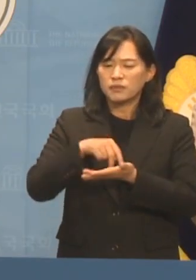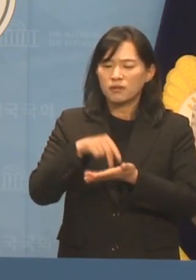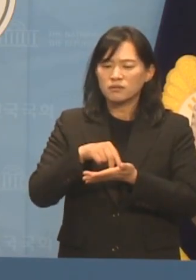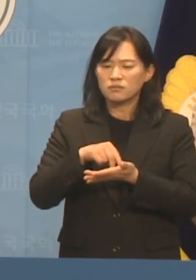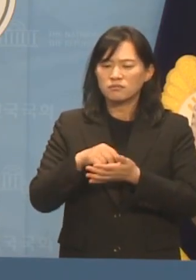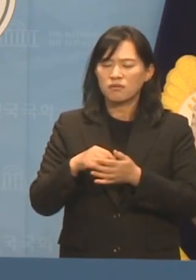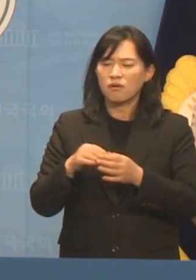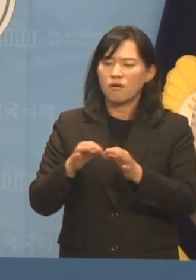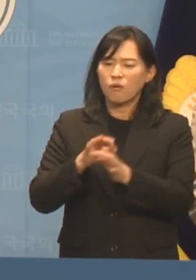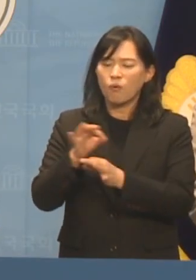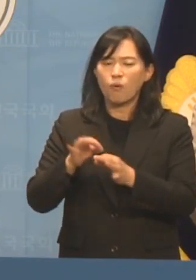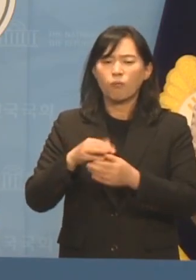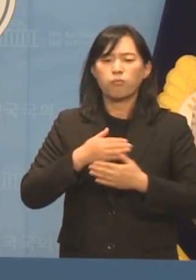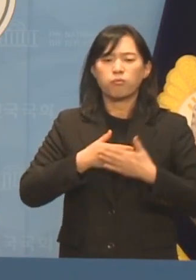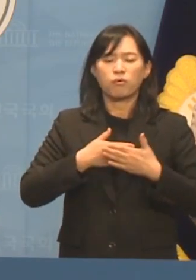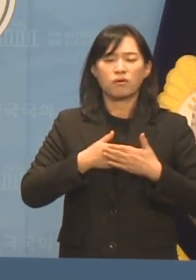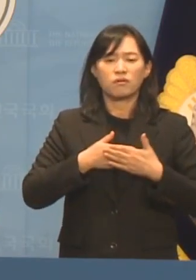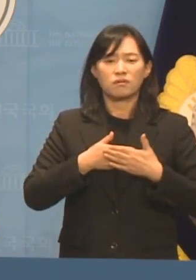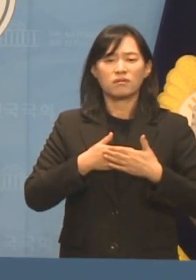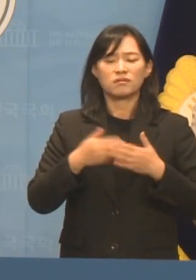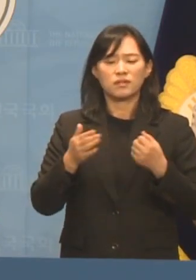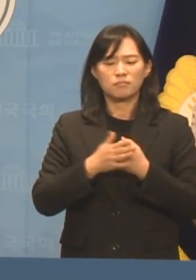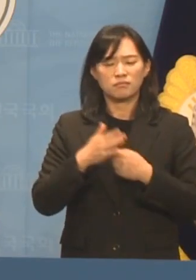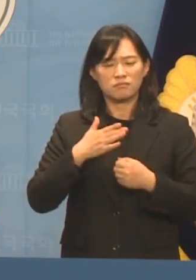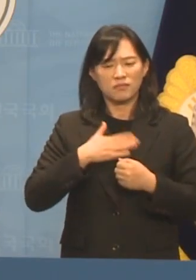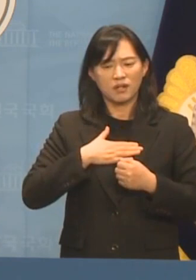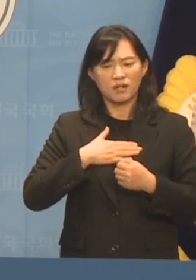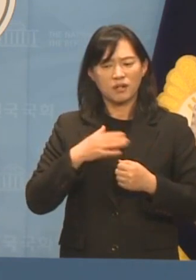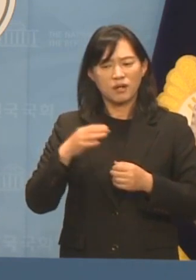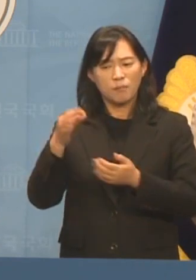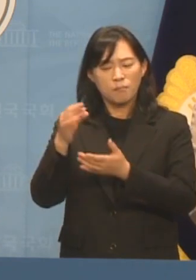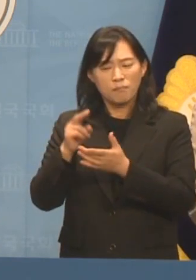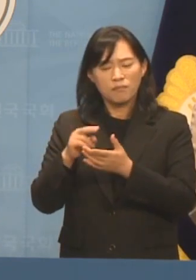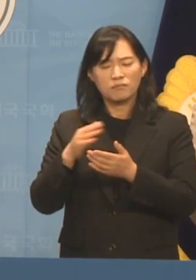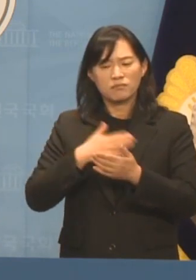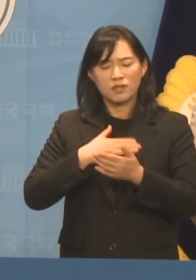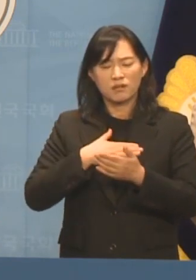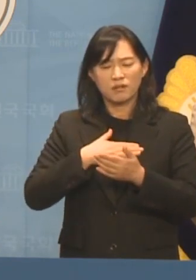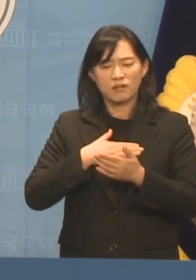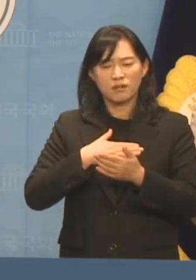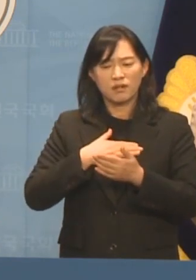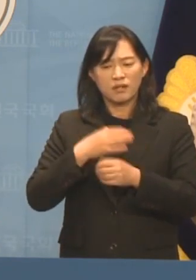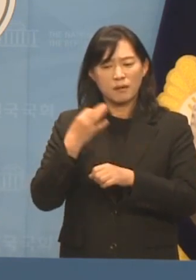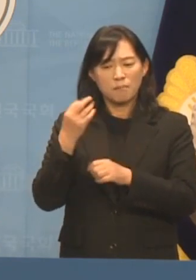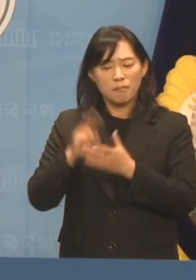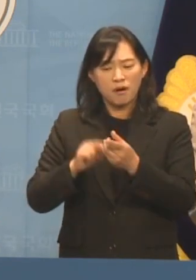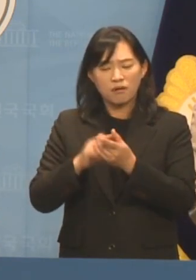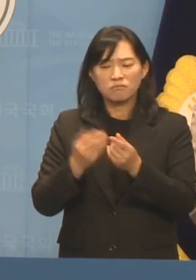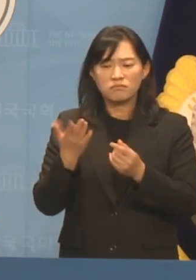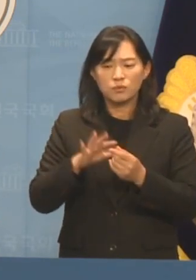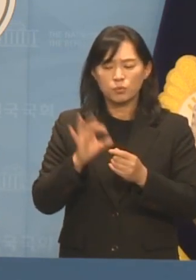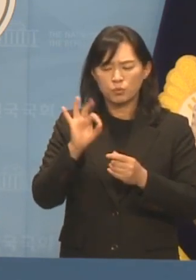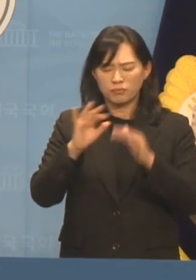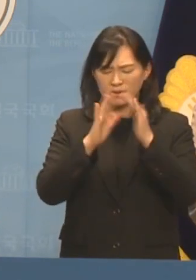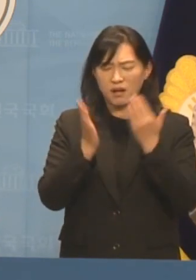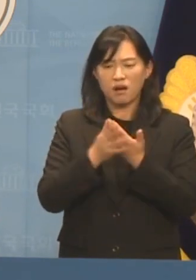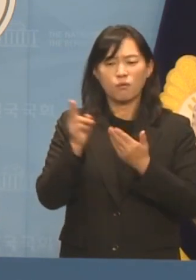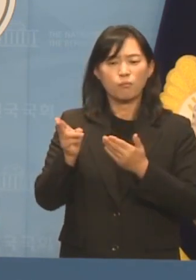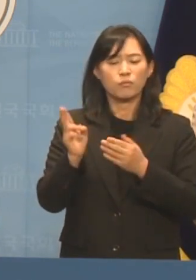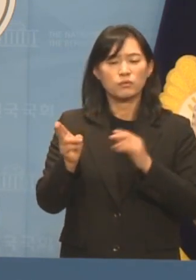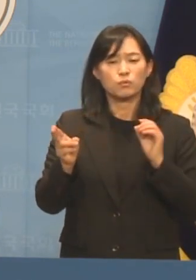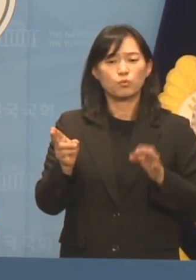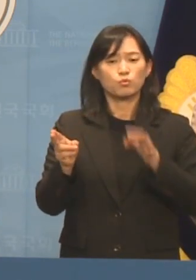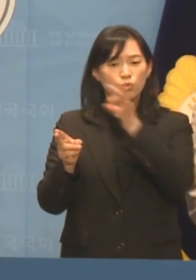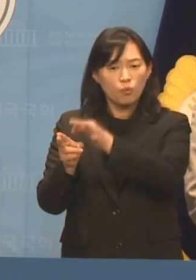불안한 상황에서 자신들이 올린 매출 대금을 전부 홈플러스에 입금시키는 것들은 상당한 지금 위험을 감수해야 될